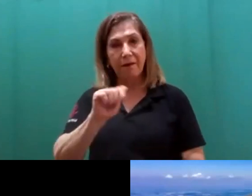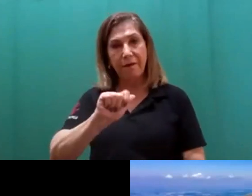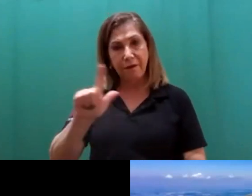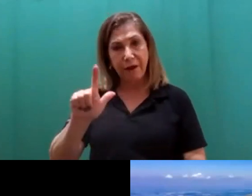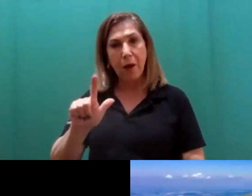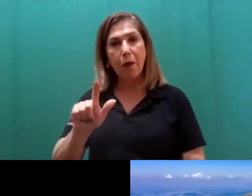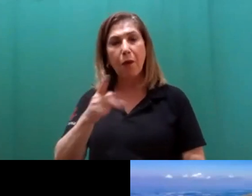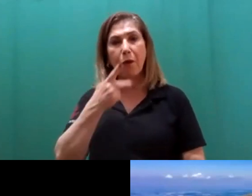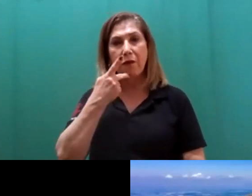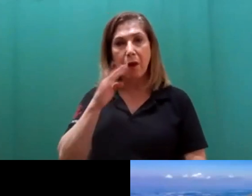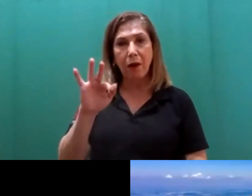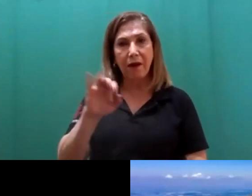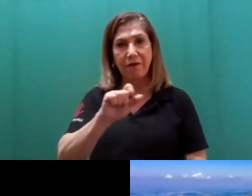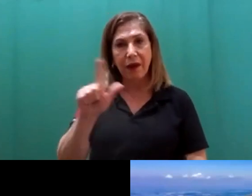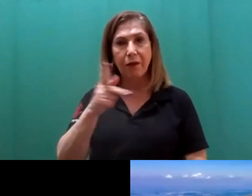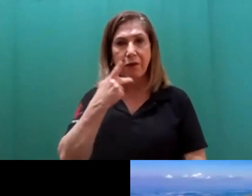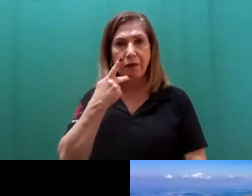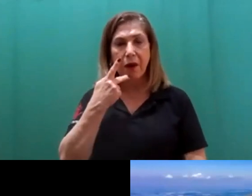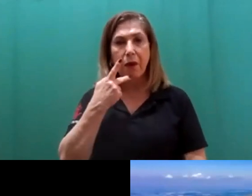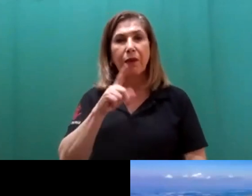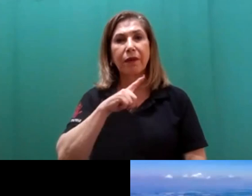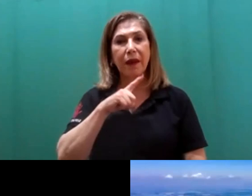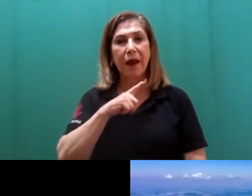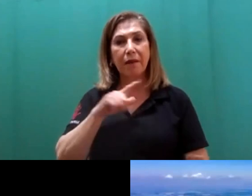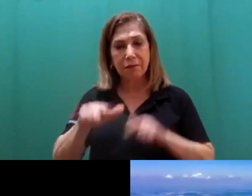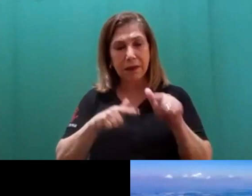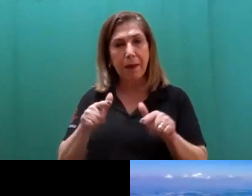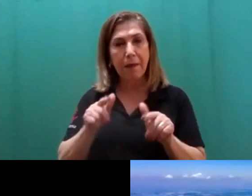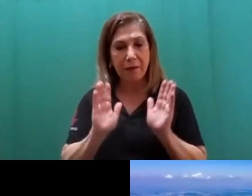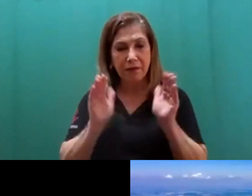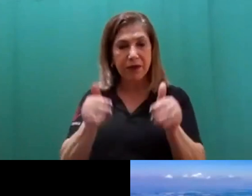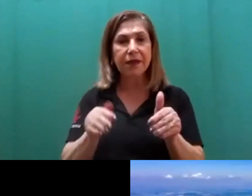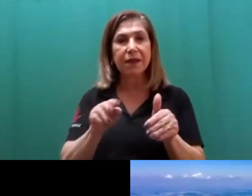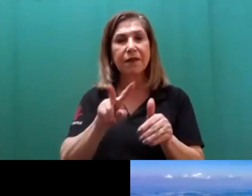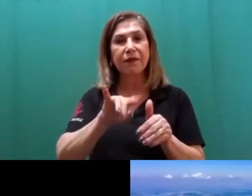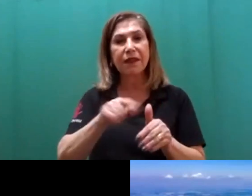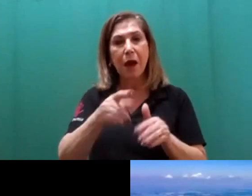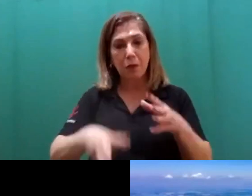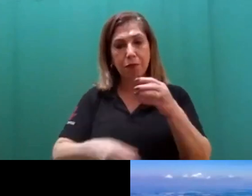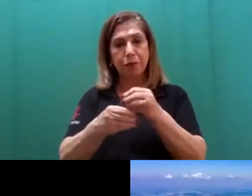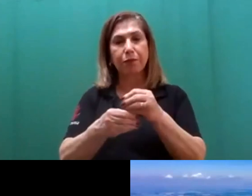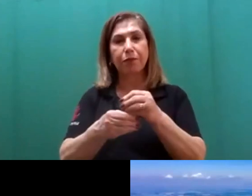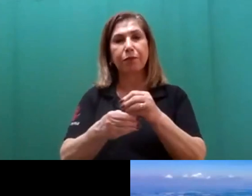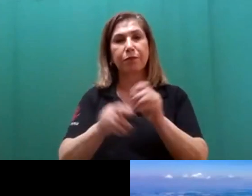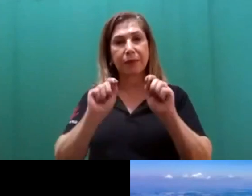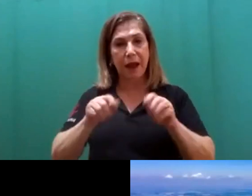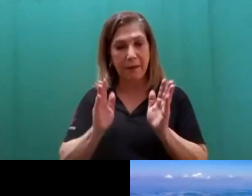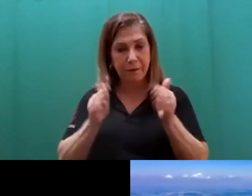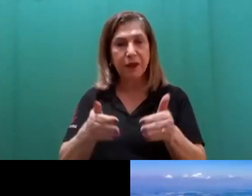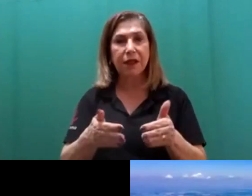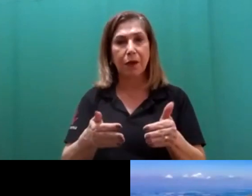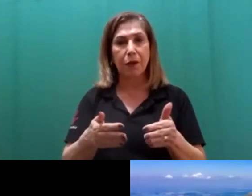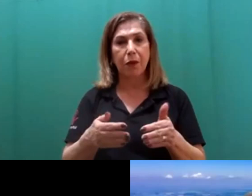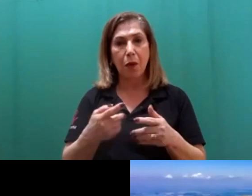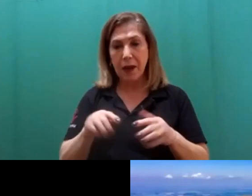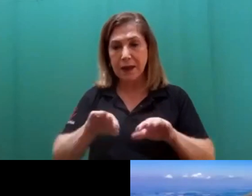o Rafael falou, que já tenta trabalhar e trazer um pouco dessa perspectiva de complementaridade, né? Eles falam muito que um não existe sem